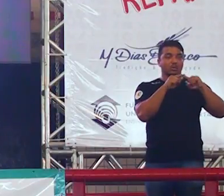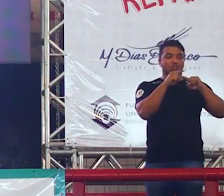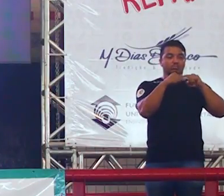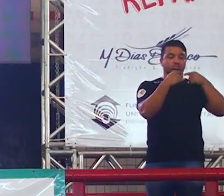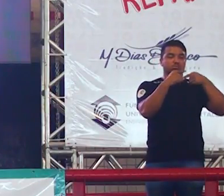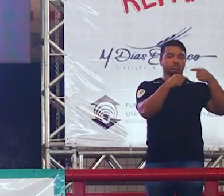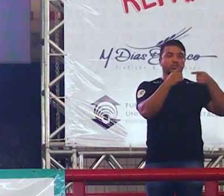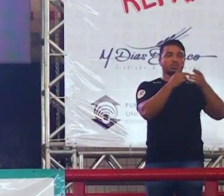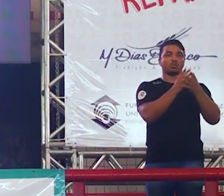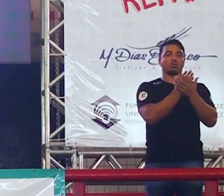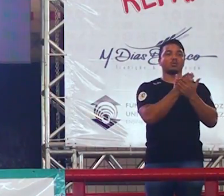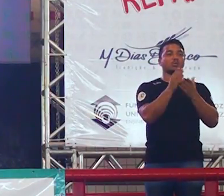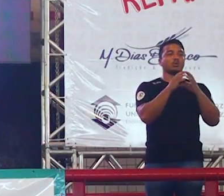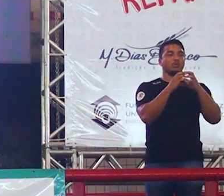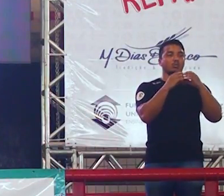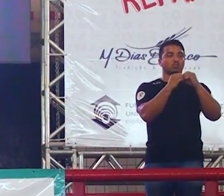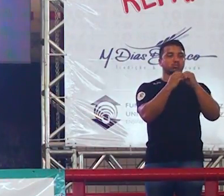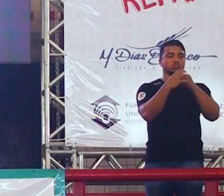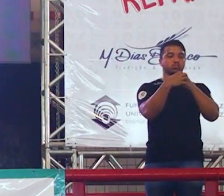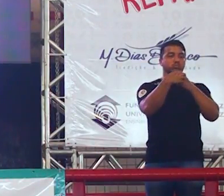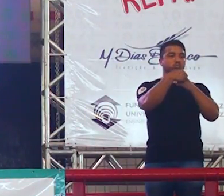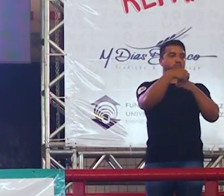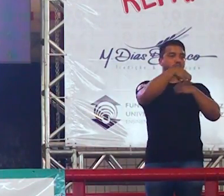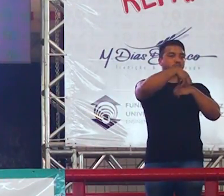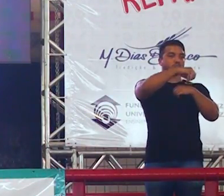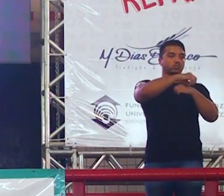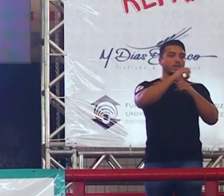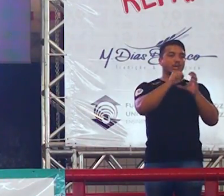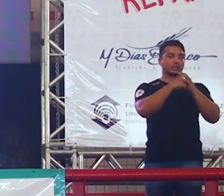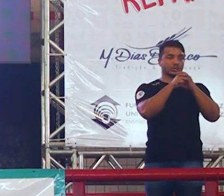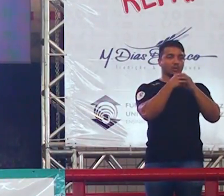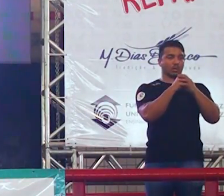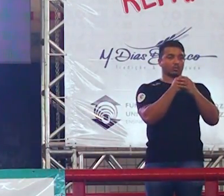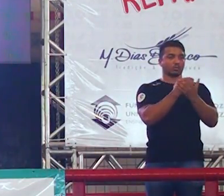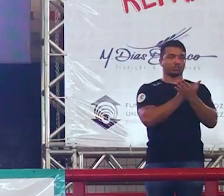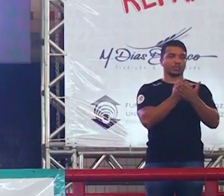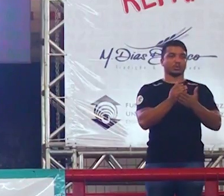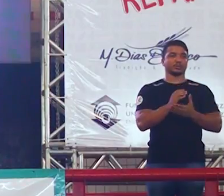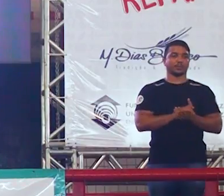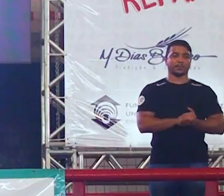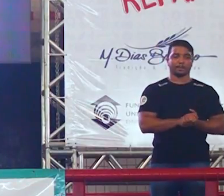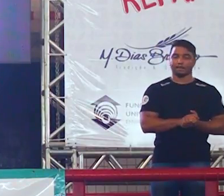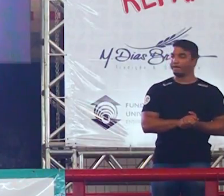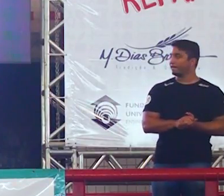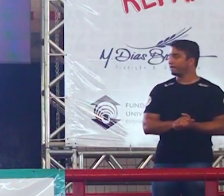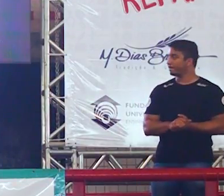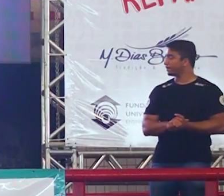de 24 horas após a fecundação. Vamos lá.